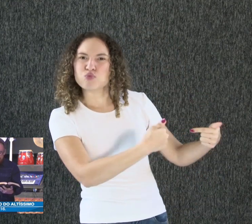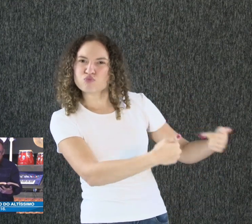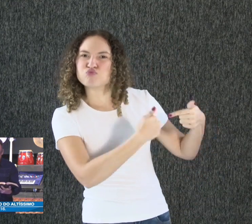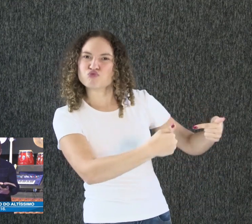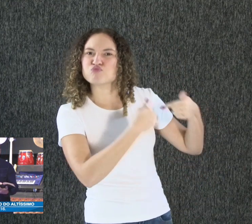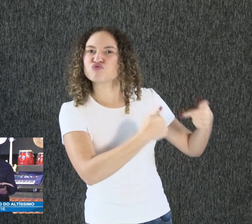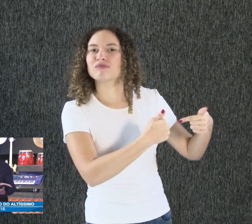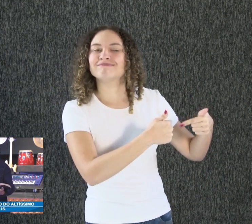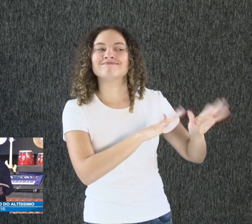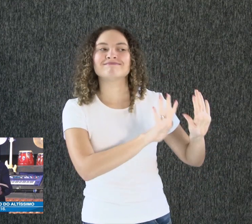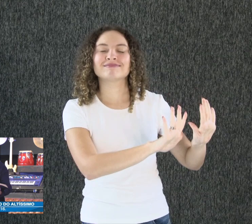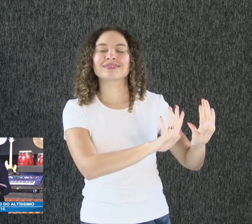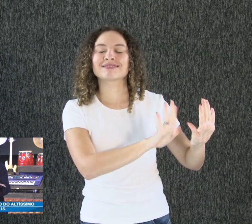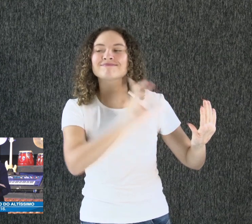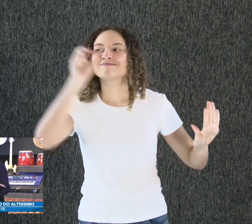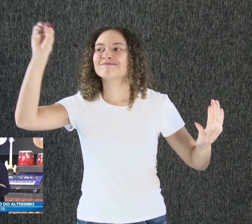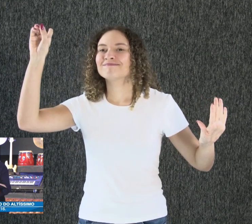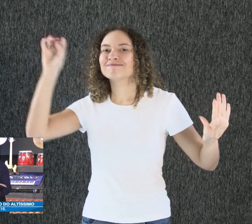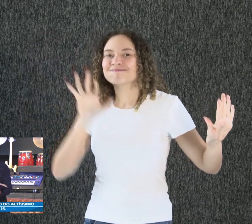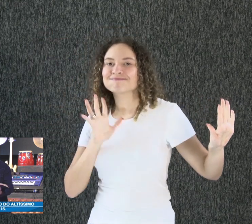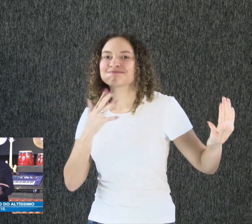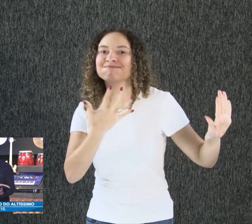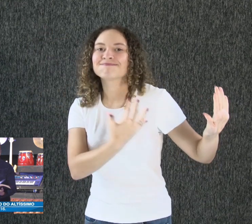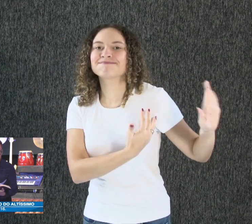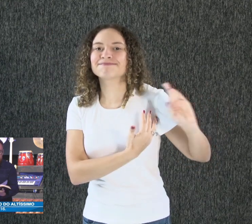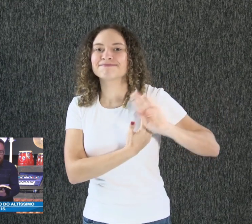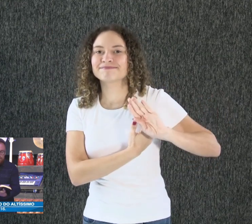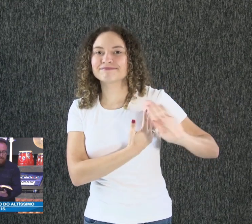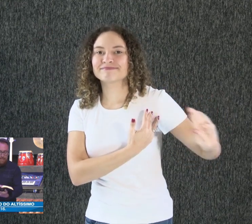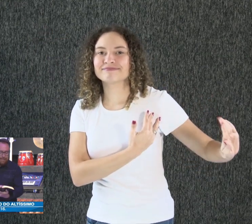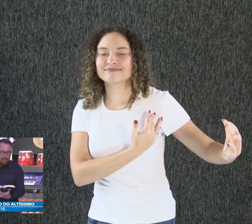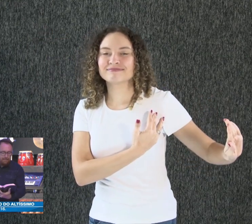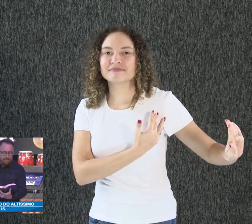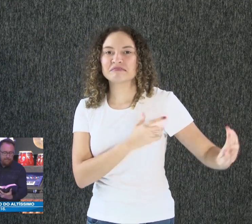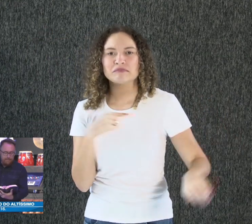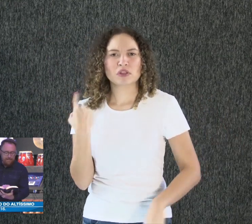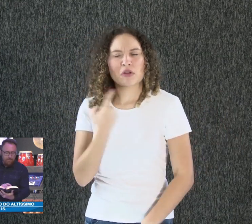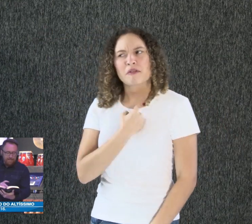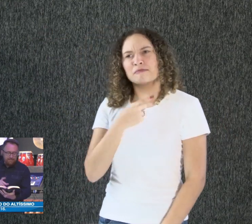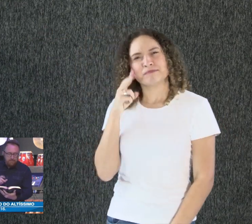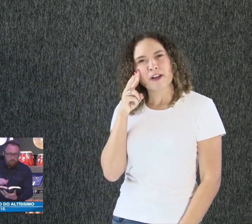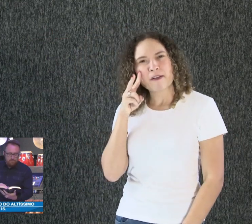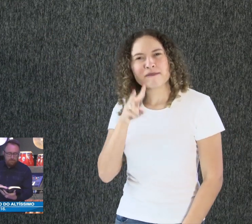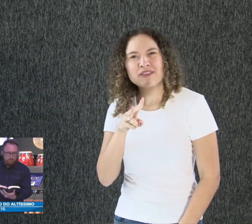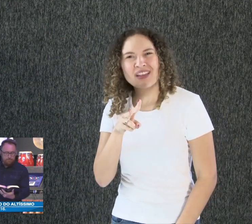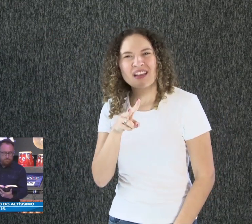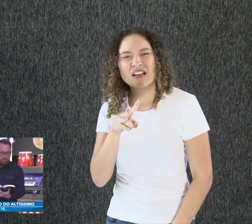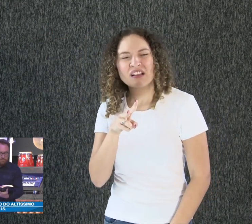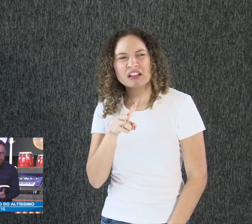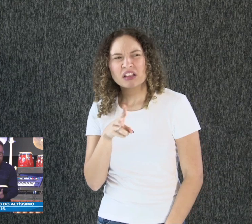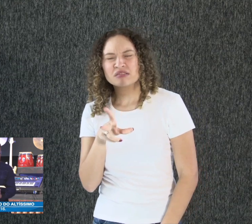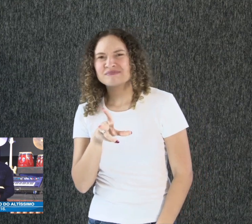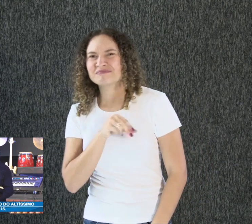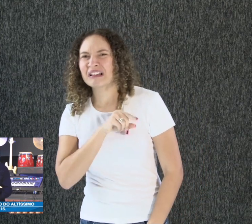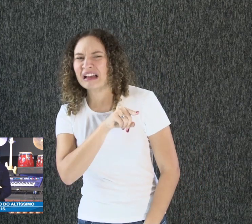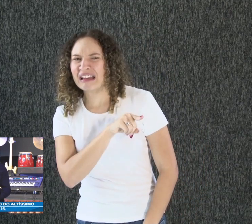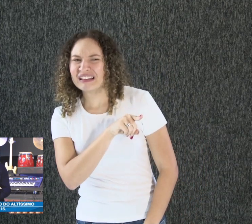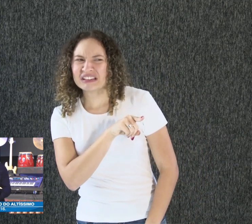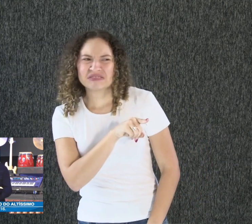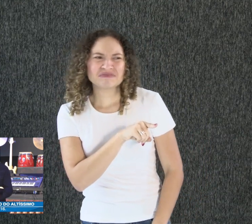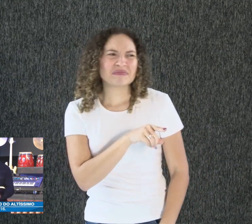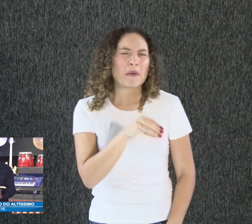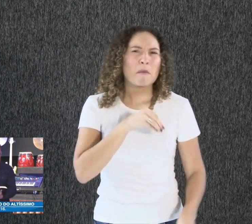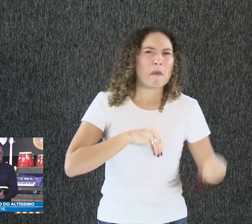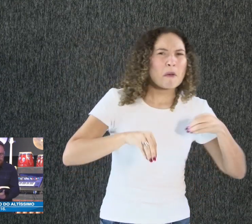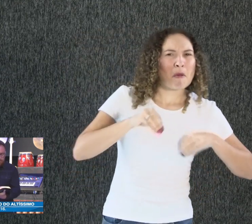mas nada o atingirá. Você simplesmente olhará e verá o castigo dos ímpios. Se você